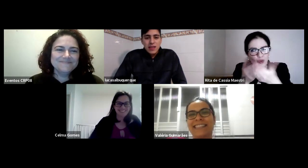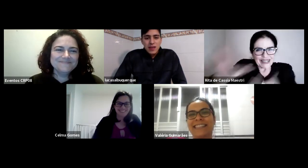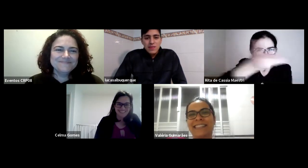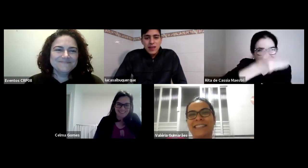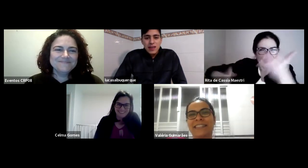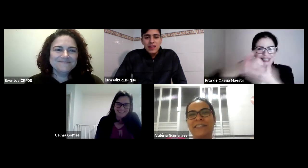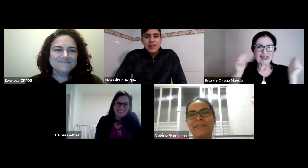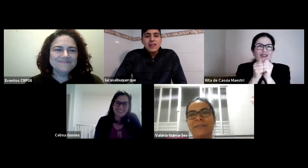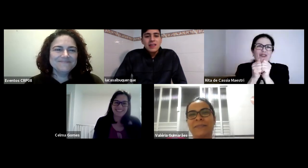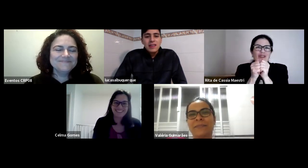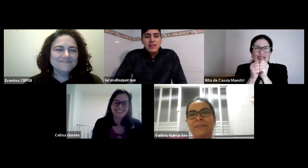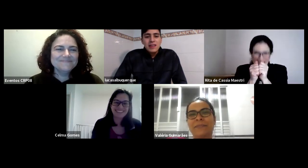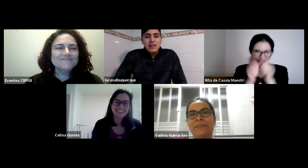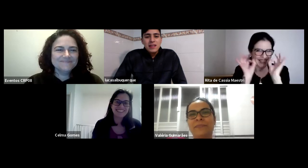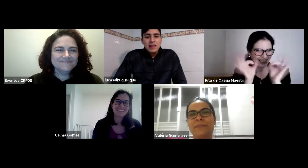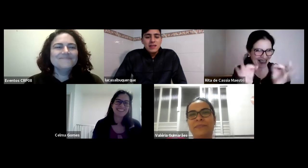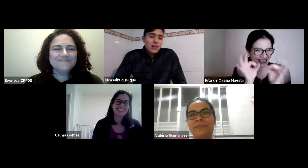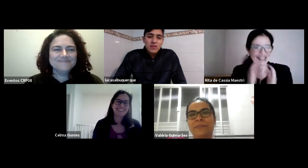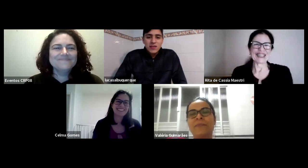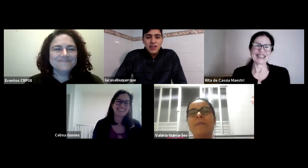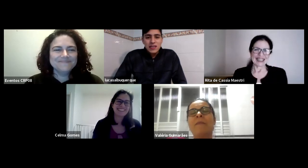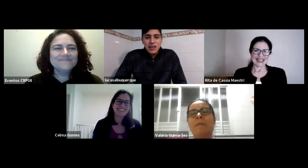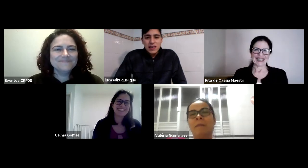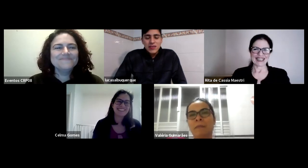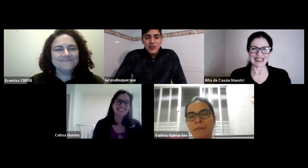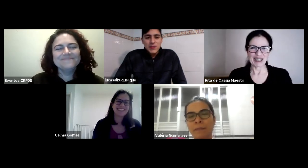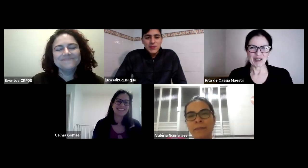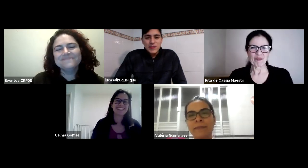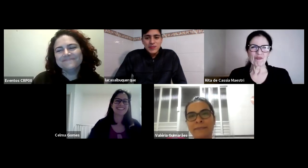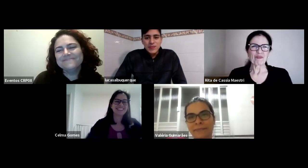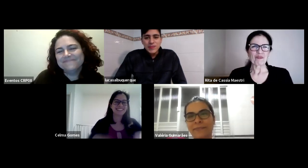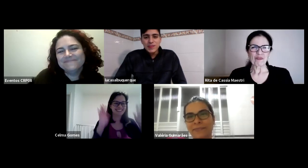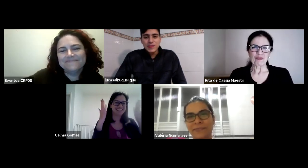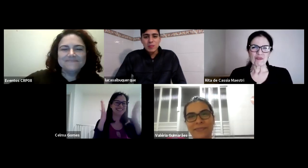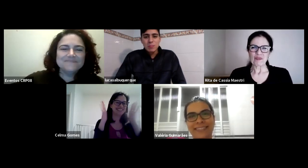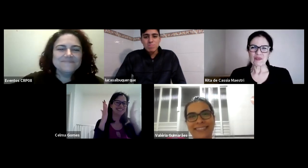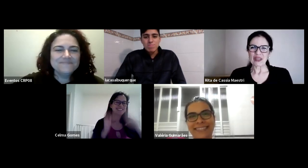com o CRP e estar com vocês. É isso.